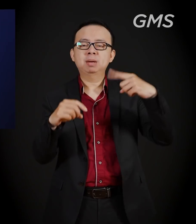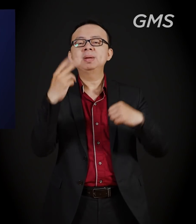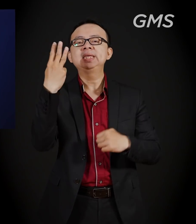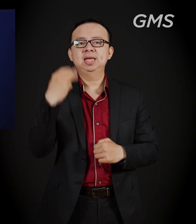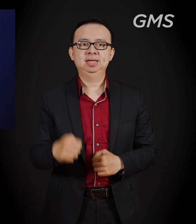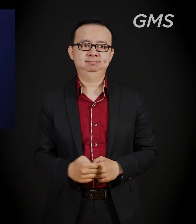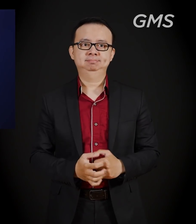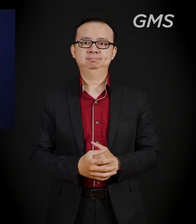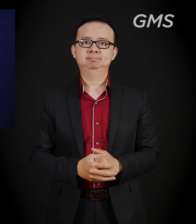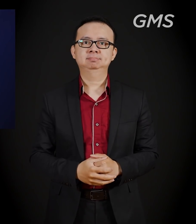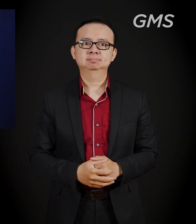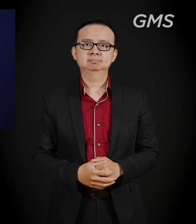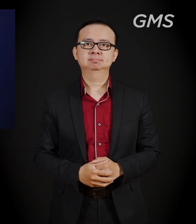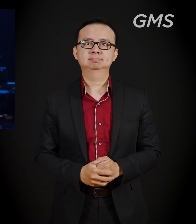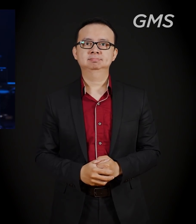dan yang mati.